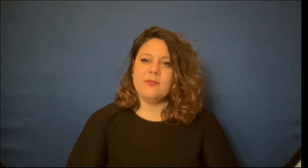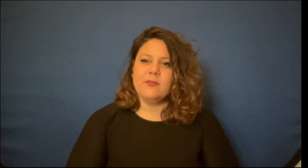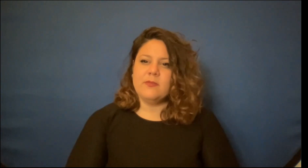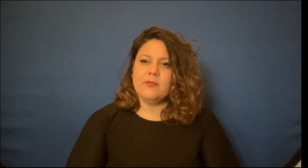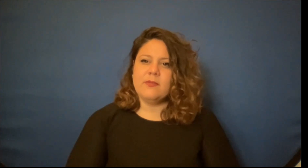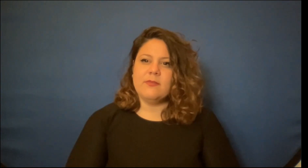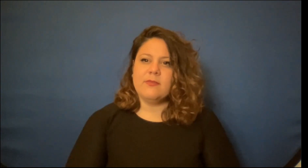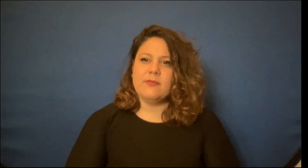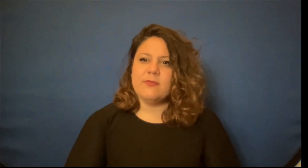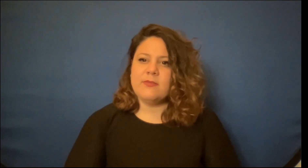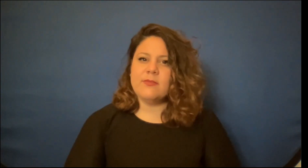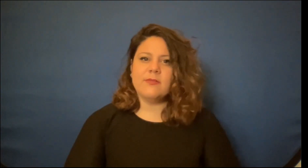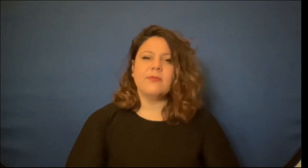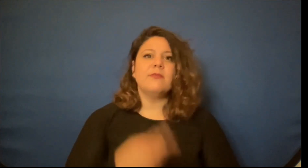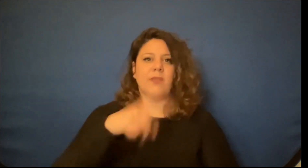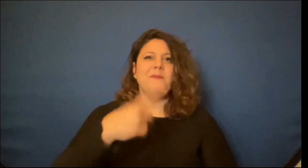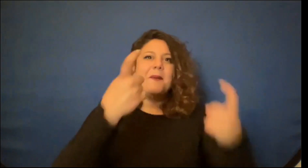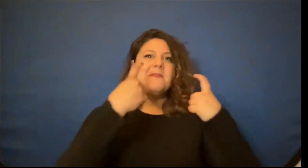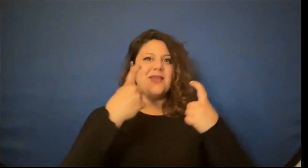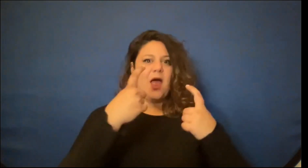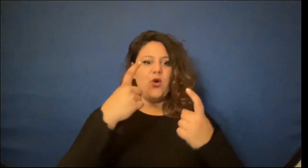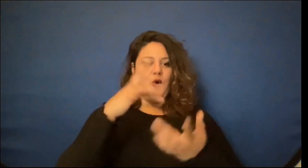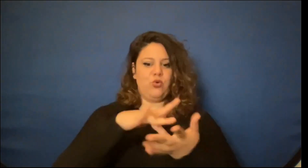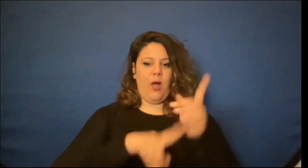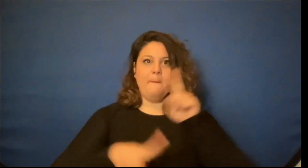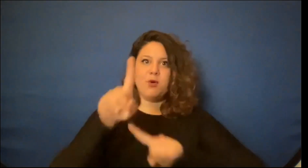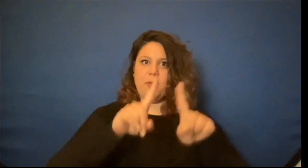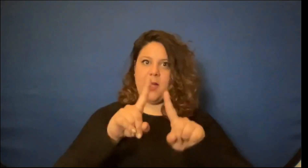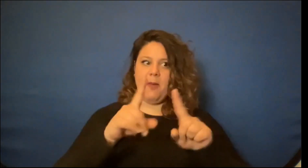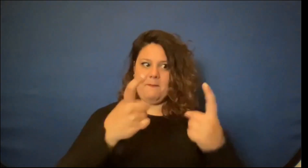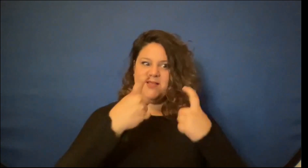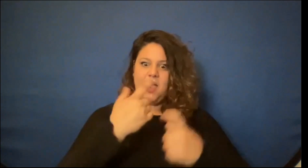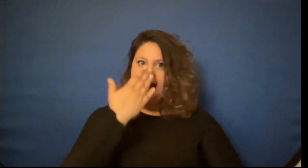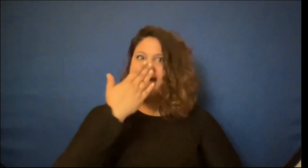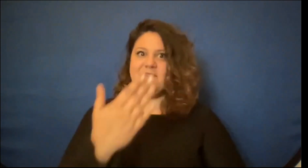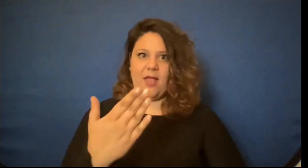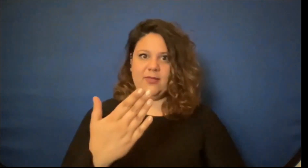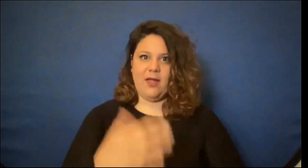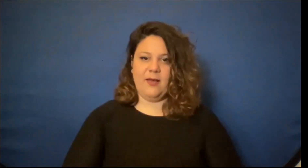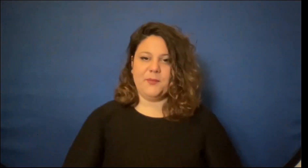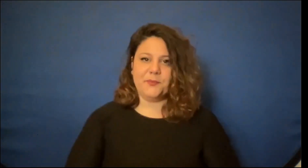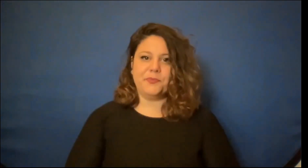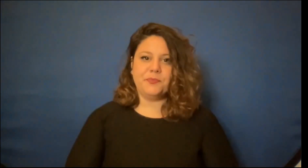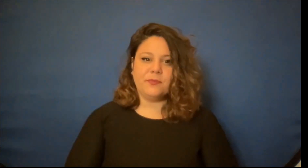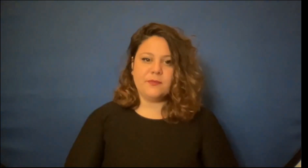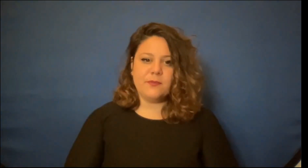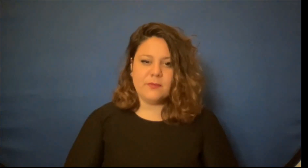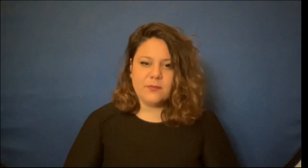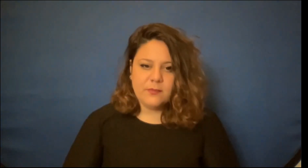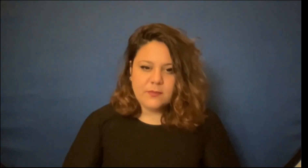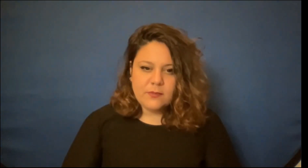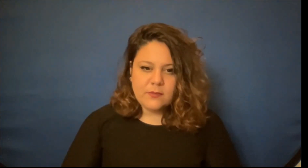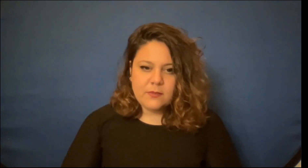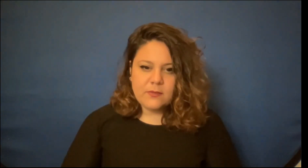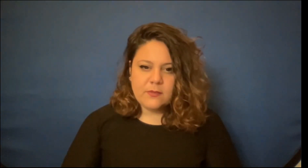yo, a enfrentarme a los problemas de cada persona, de la gente que podía venir por detrás, de la